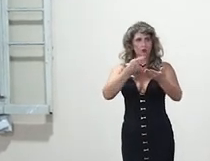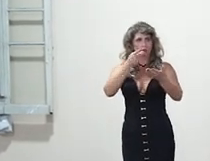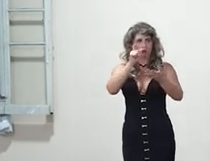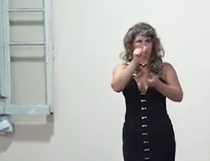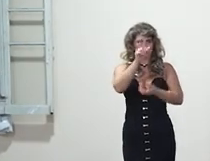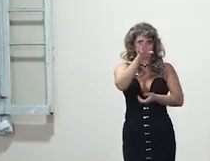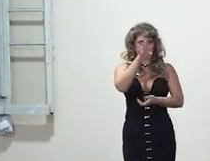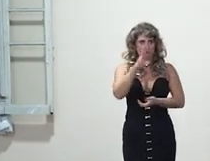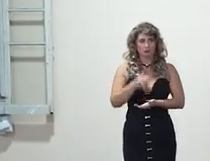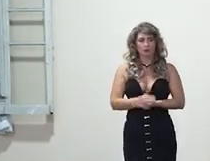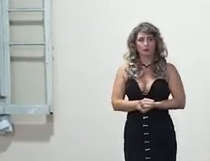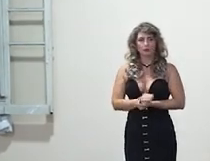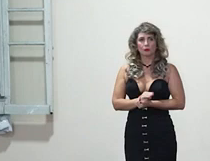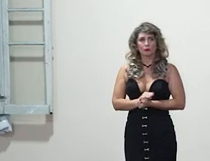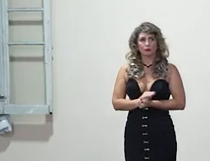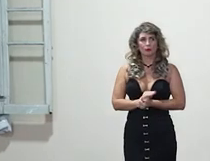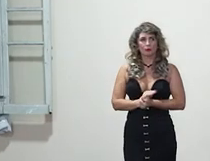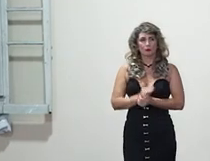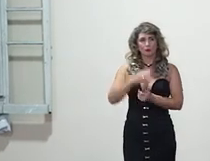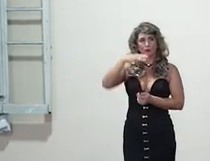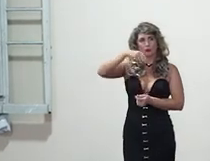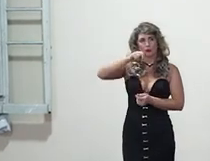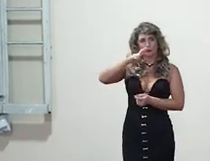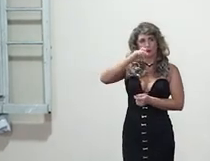aqui. Venha.